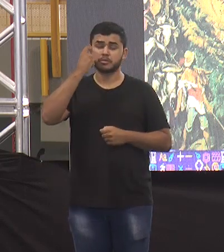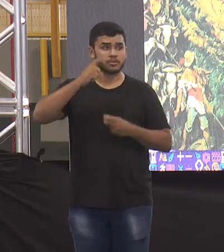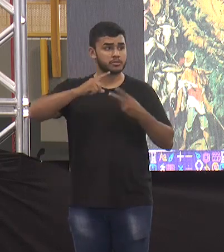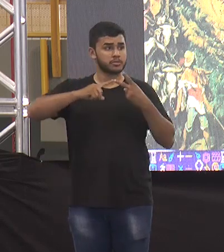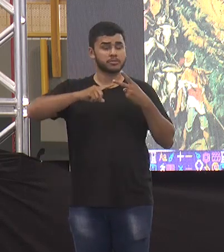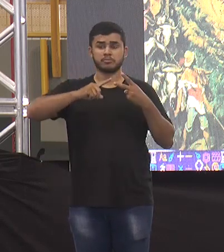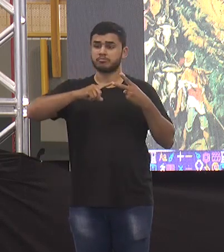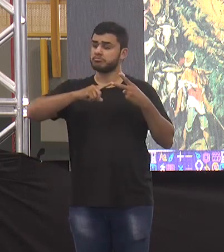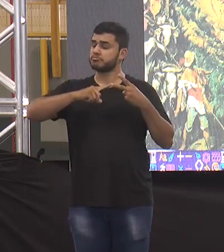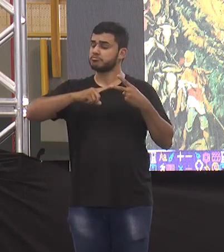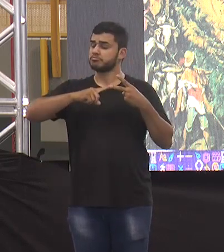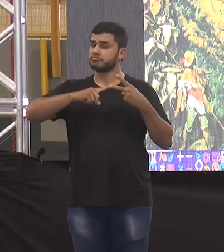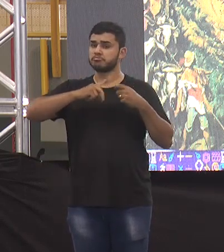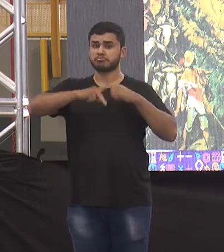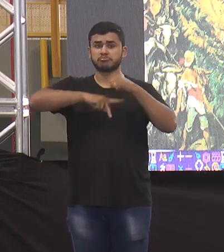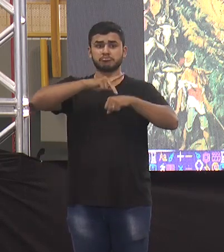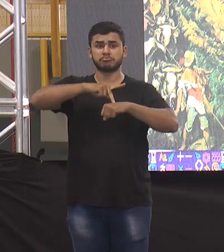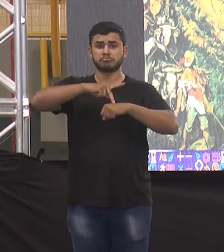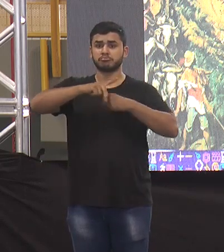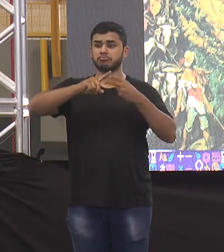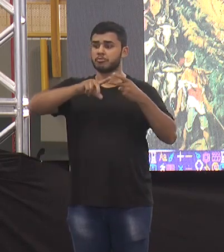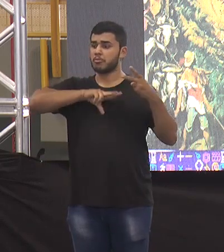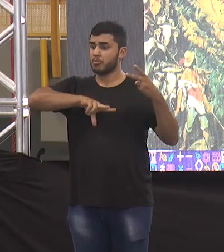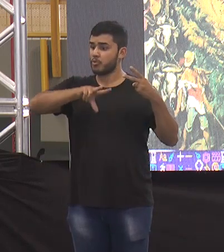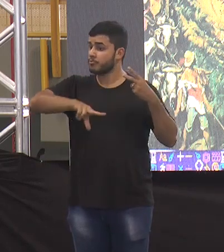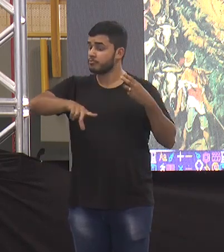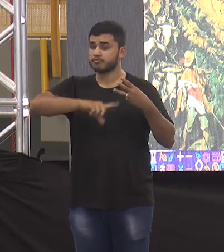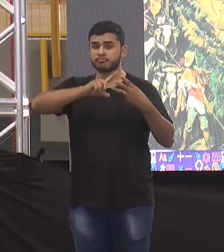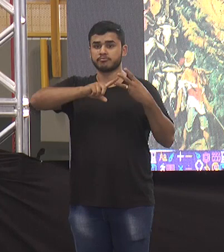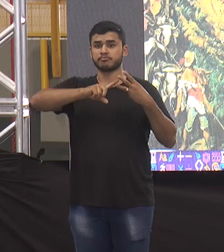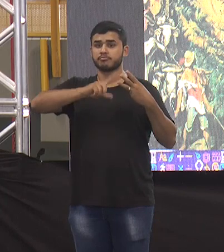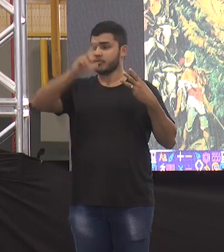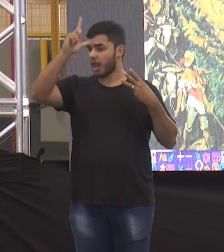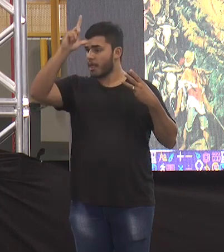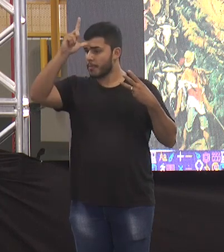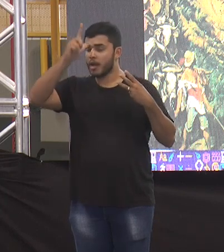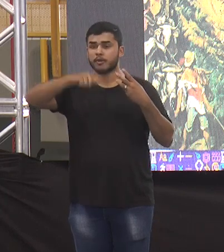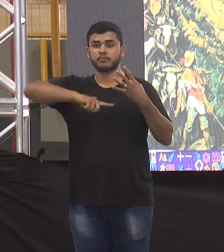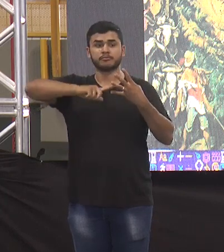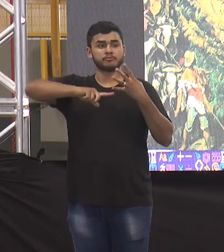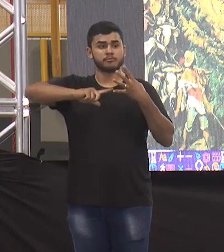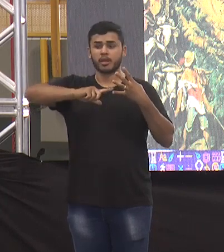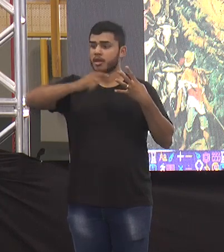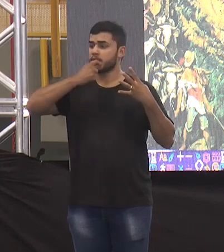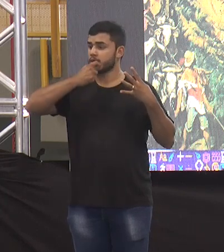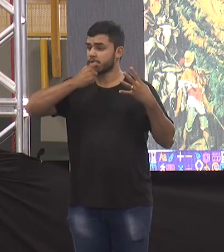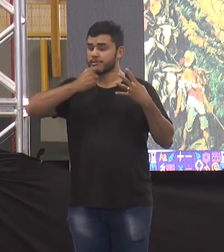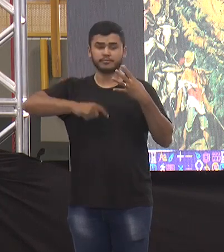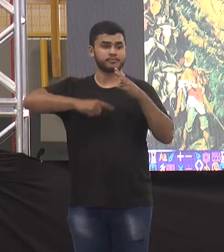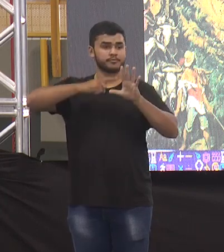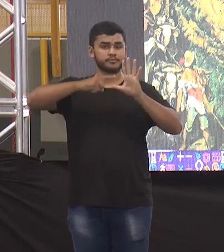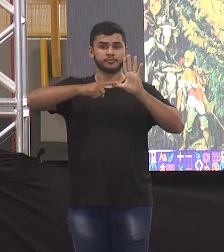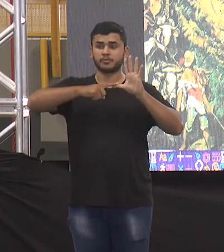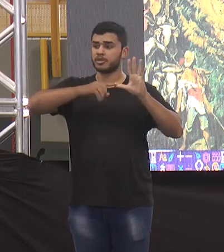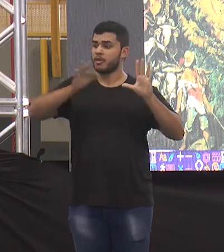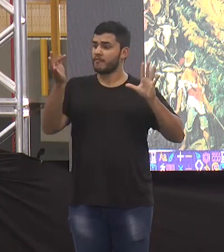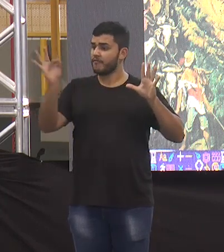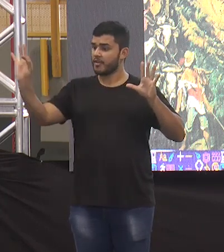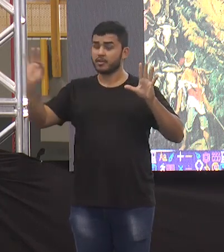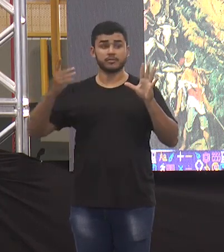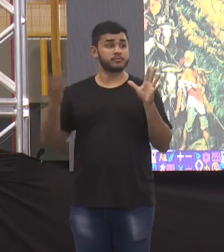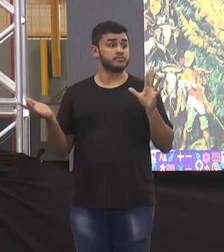nacionalista na Espanha, foi nacionalista em Portugal, foi nacionalista na Alemanha, foi nacionalista na Inglaterra, foi nacionalista na